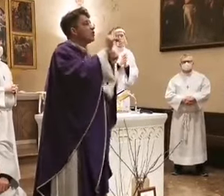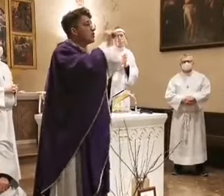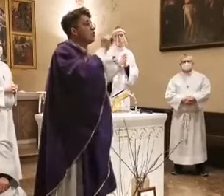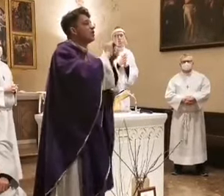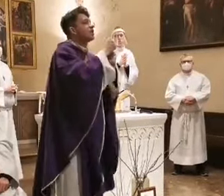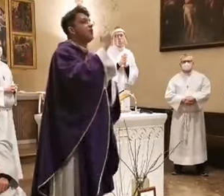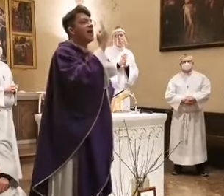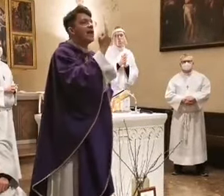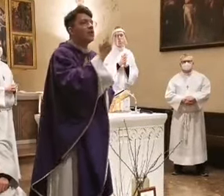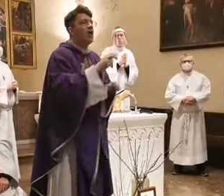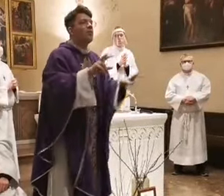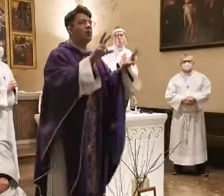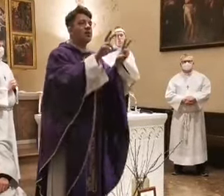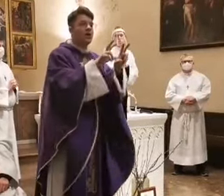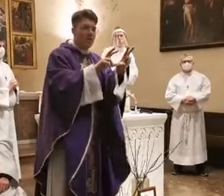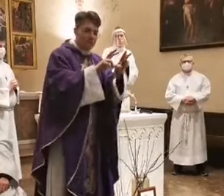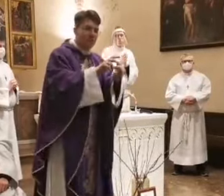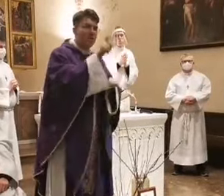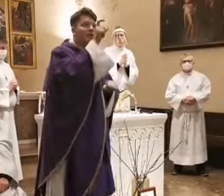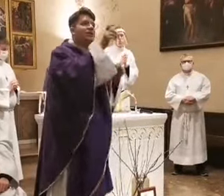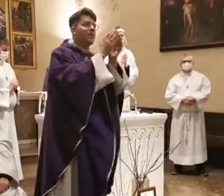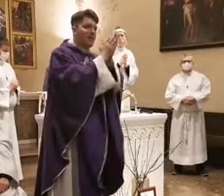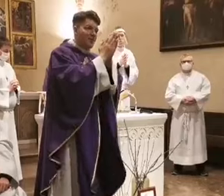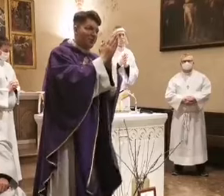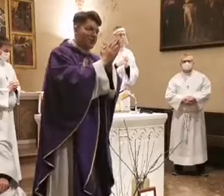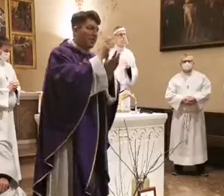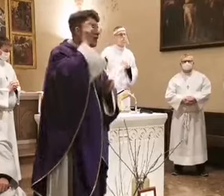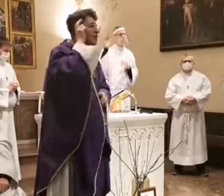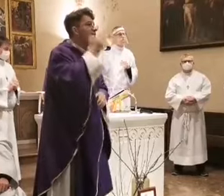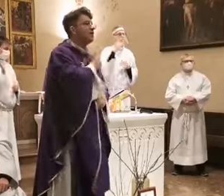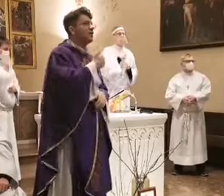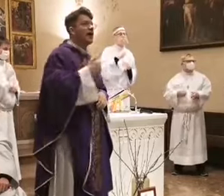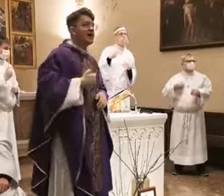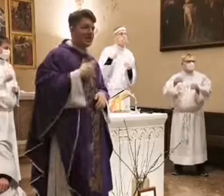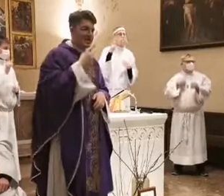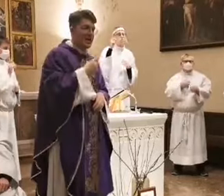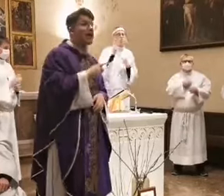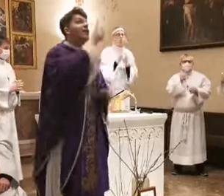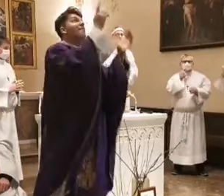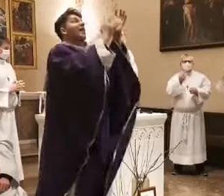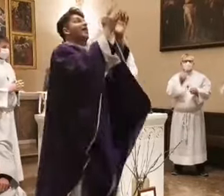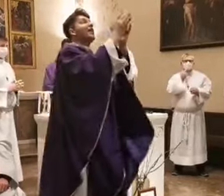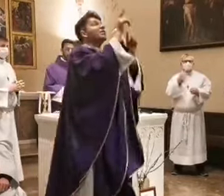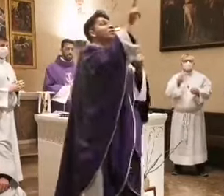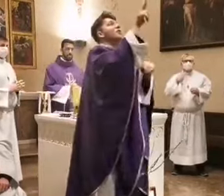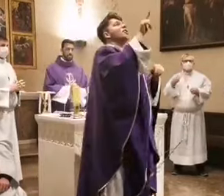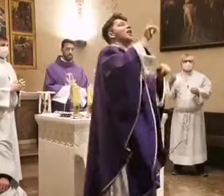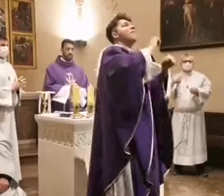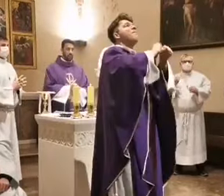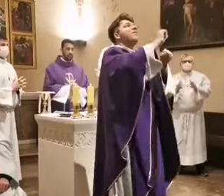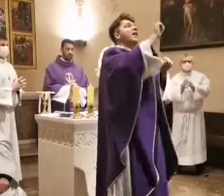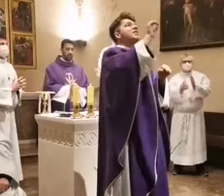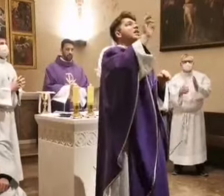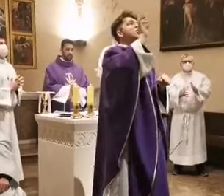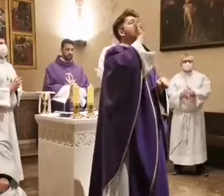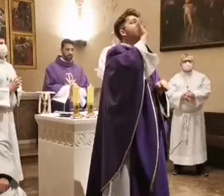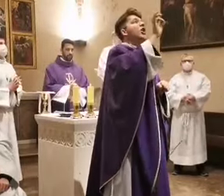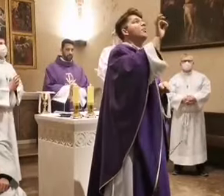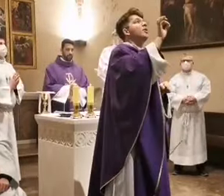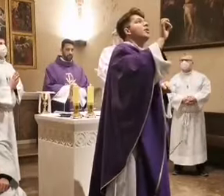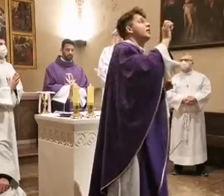bo wszyscy ludzie są jedną rodziną. Ciebie prosimy, wysłuchaj nas, Panie. Panie Jezu, Ty